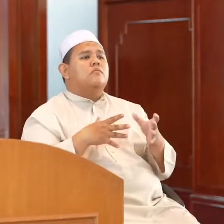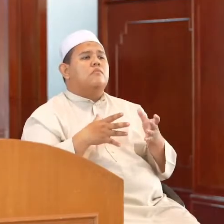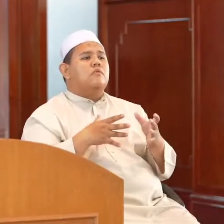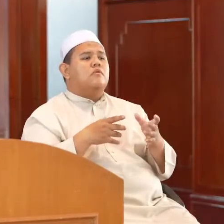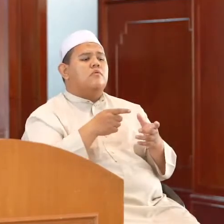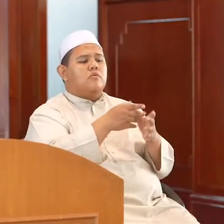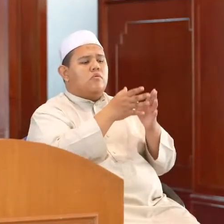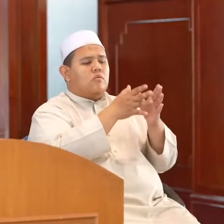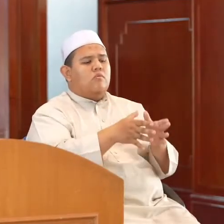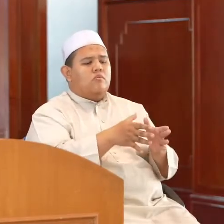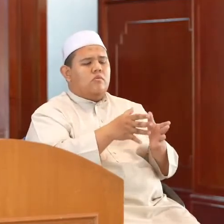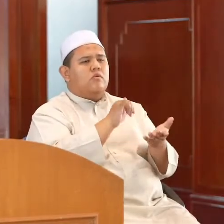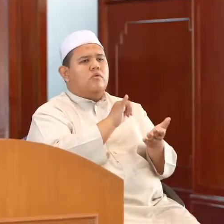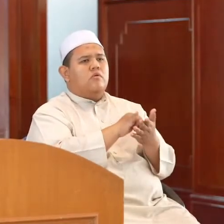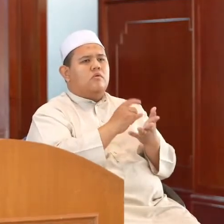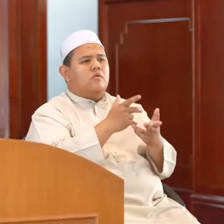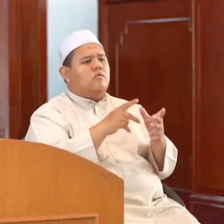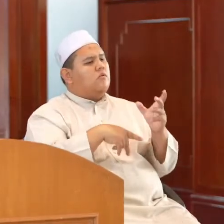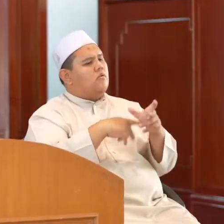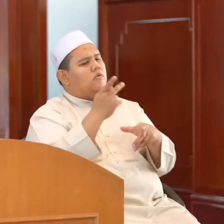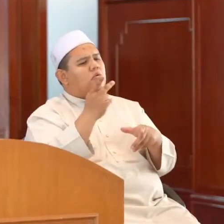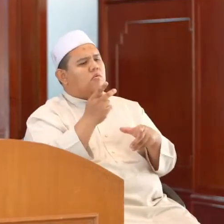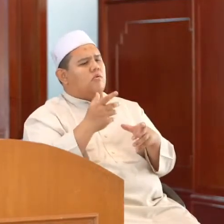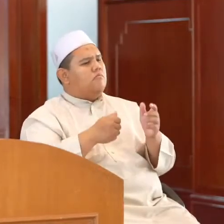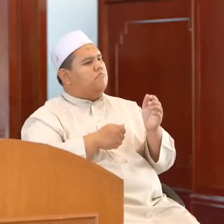gangster ni, dia keluar rumah.